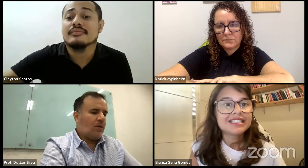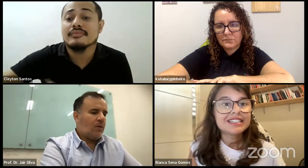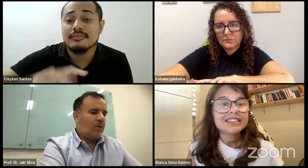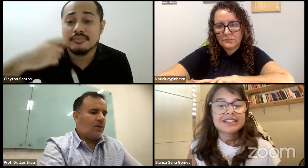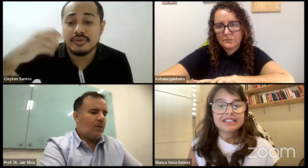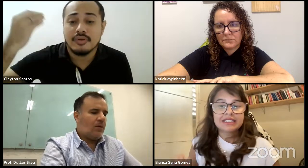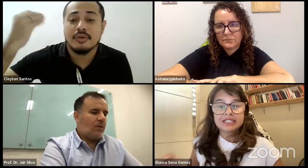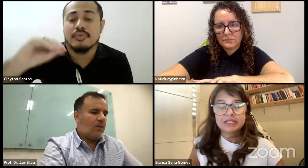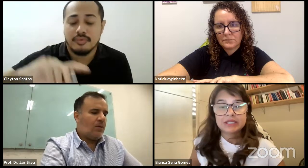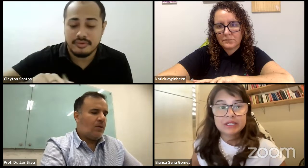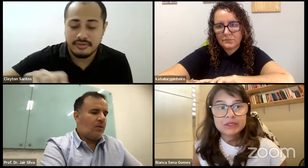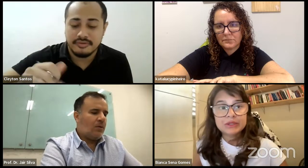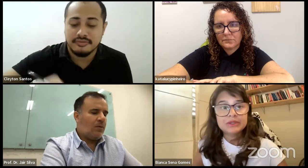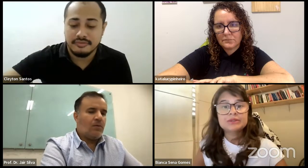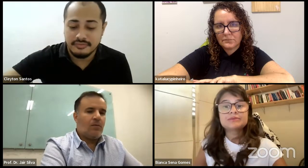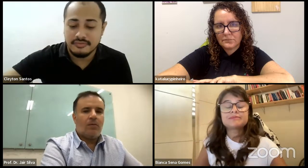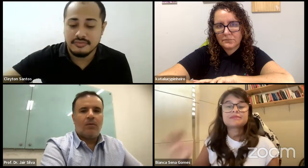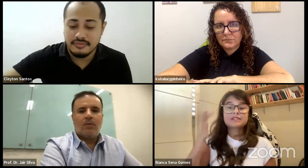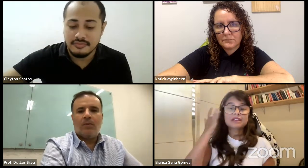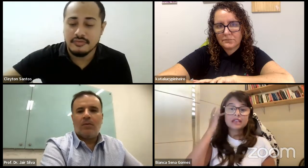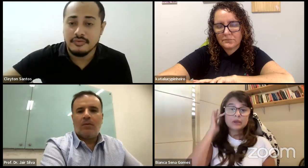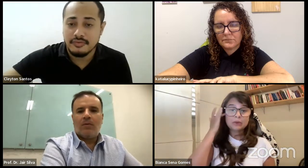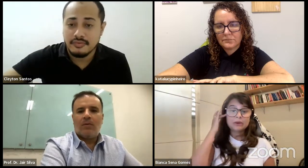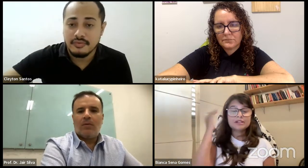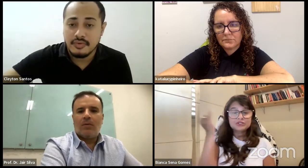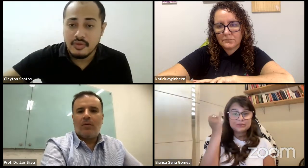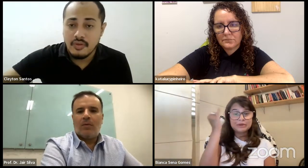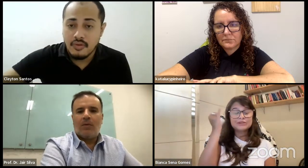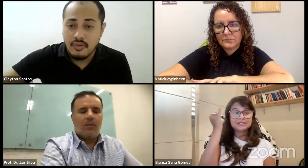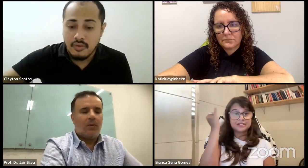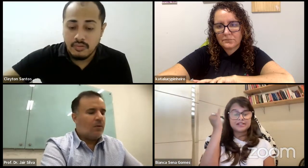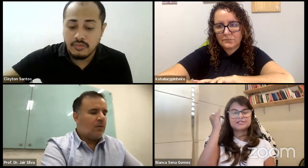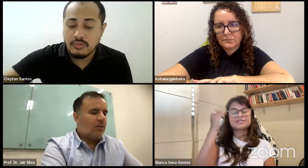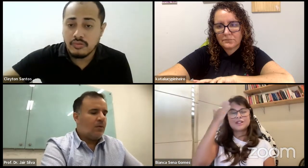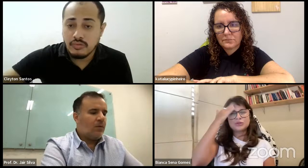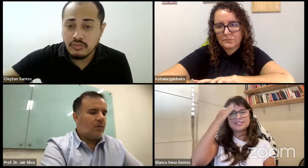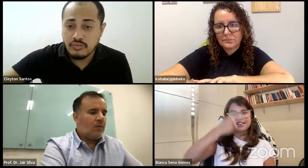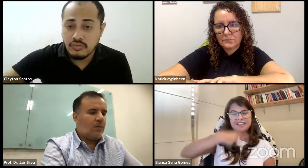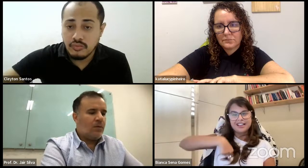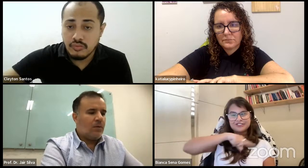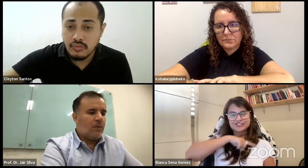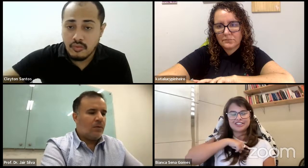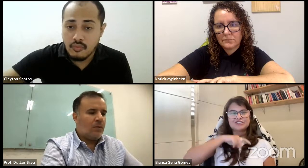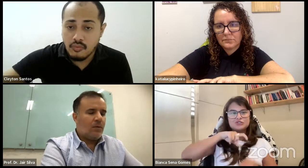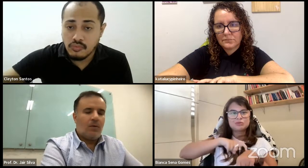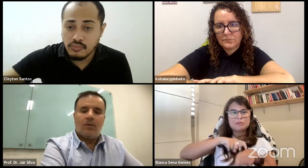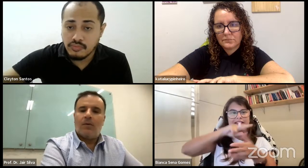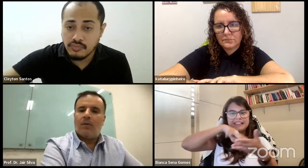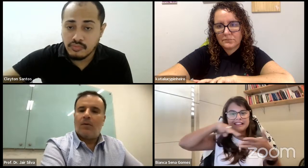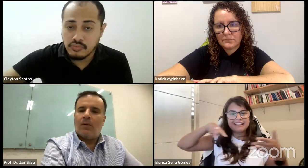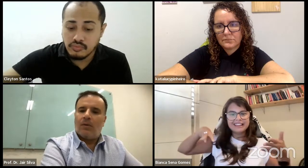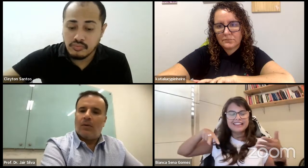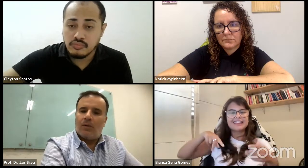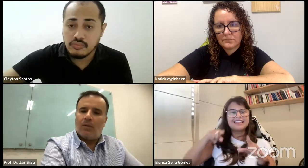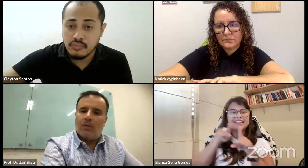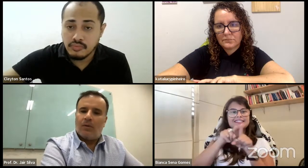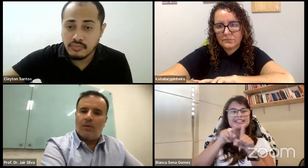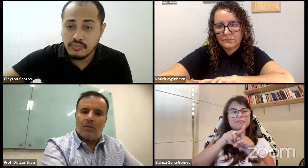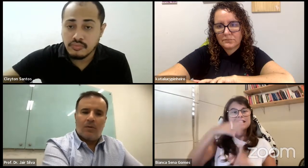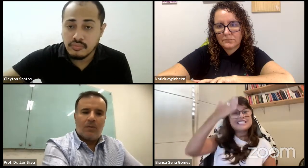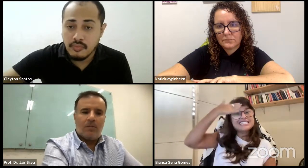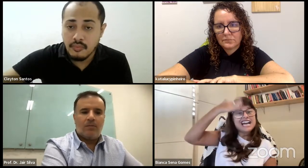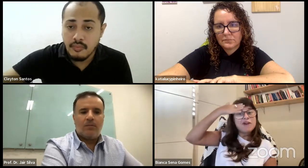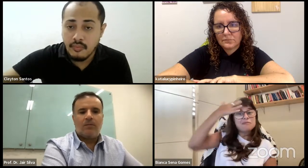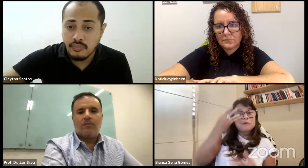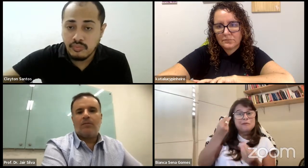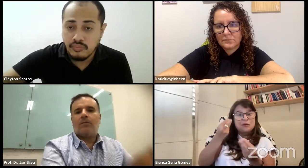Então, você não trouxe esse conceito para a gente, qual a sua perspectiva a respeito desse conceito. Então, é muito importante que a gente